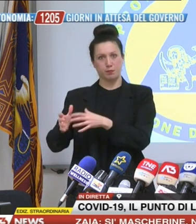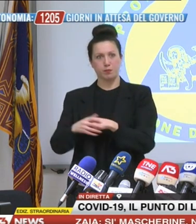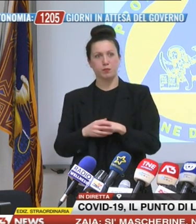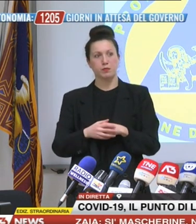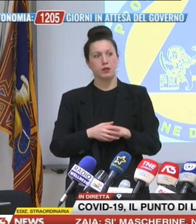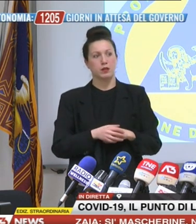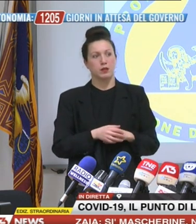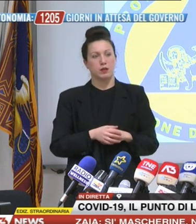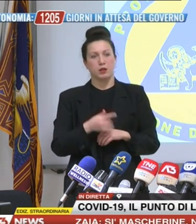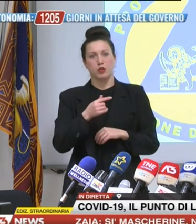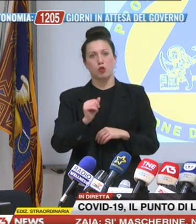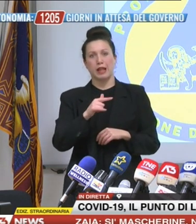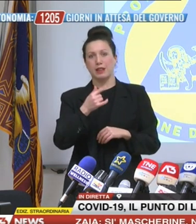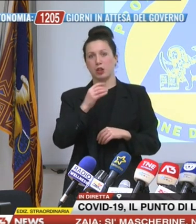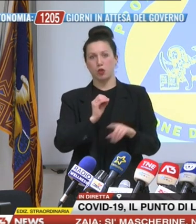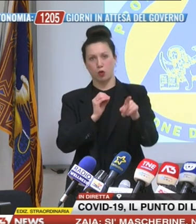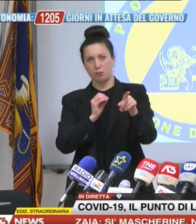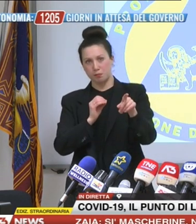Pederiva.